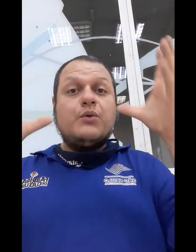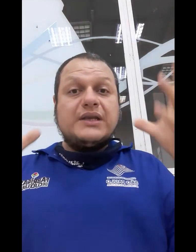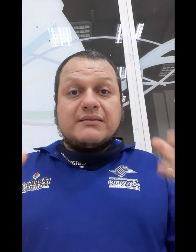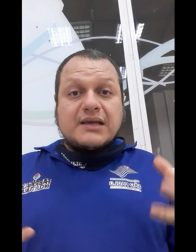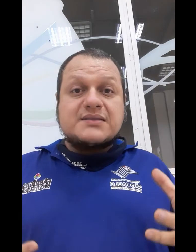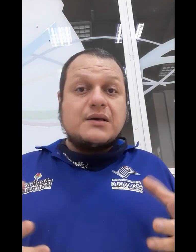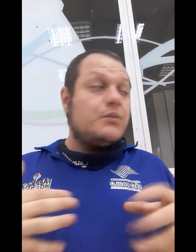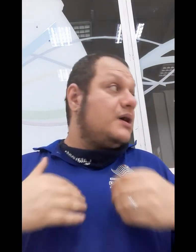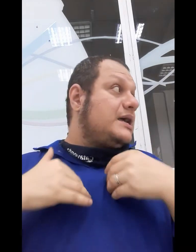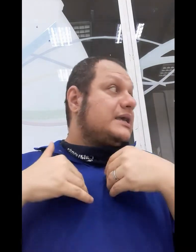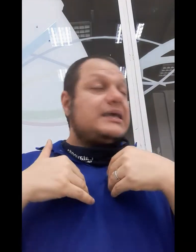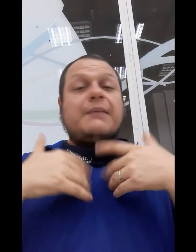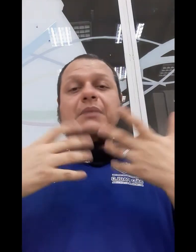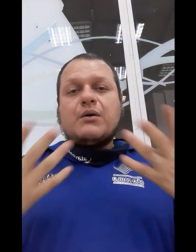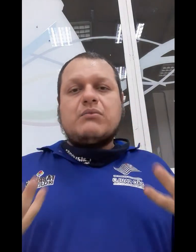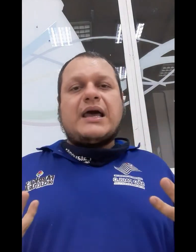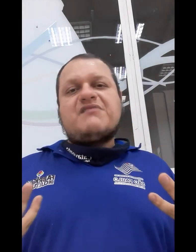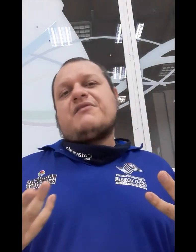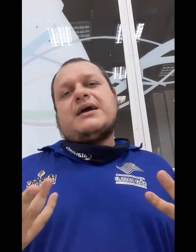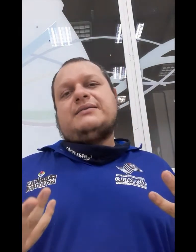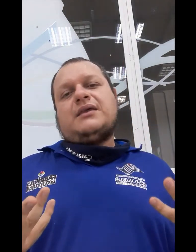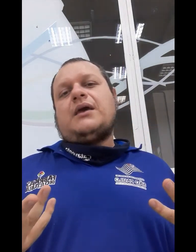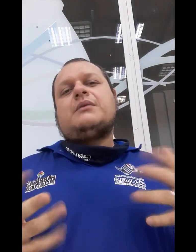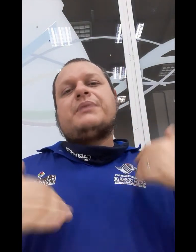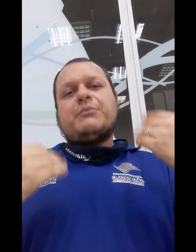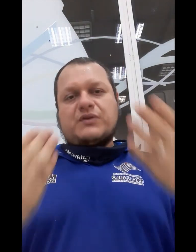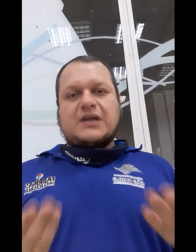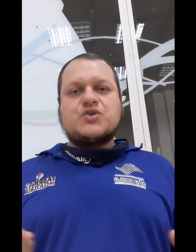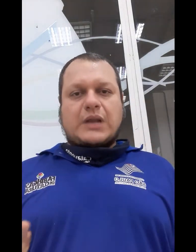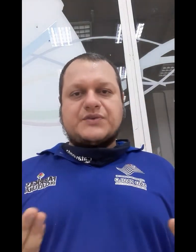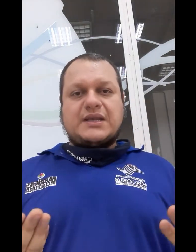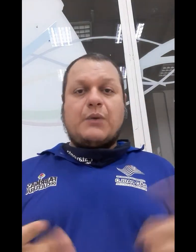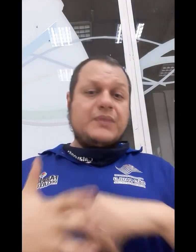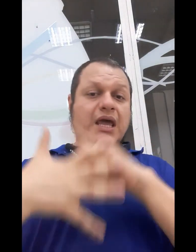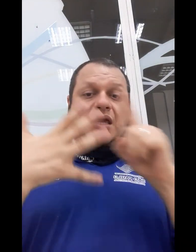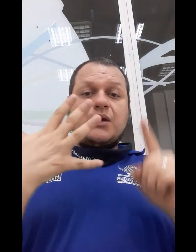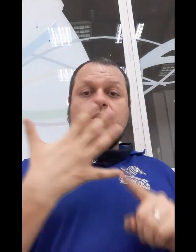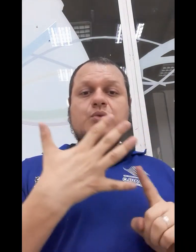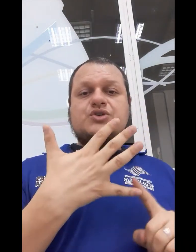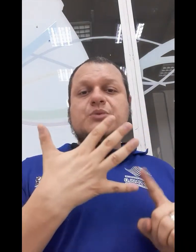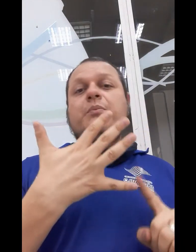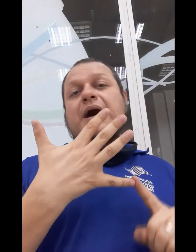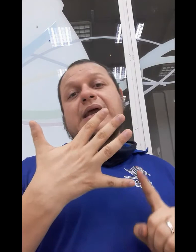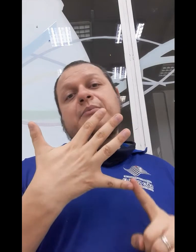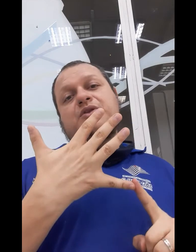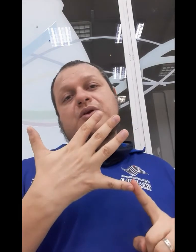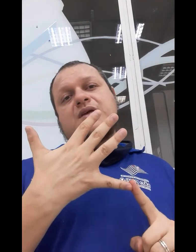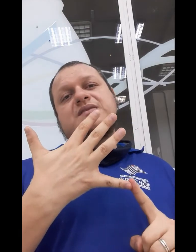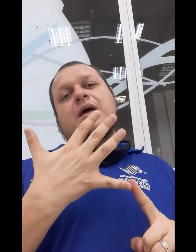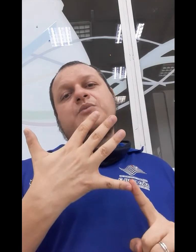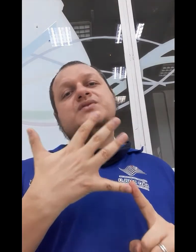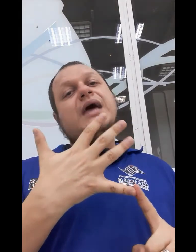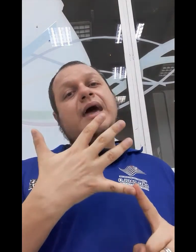orientação que a mão, ela vai ter para poder articular o sinal. E o último parâmetro que nós temos é